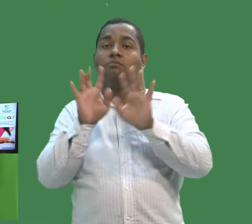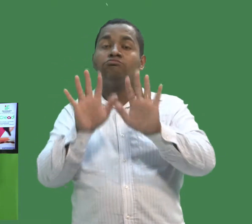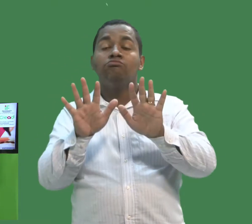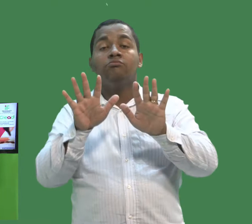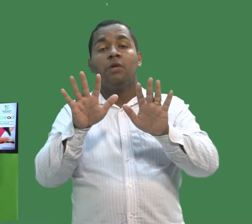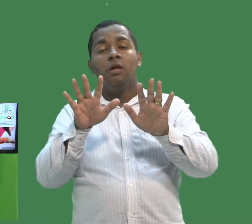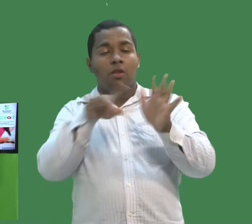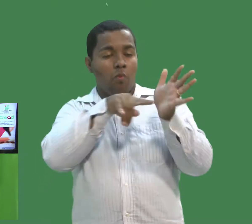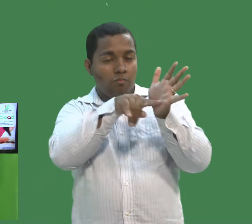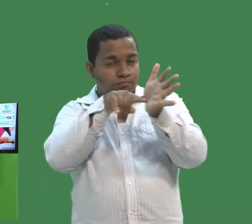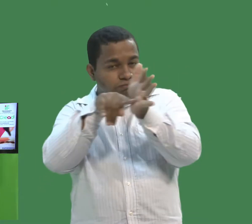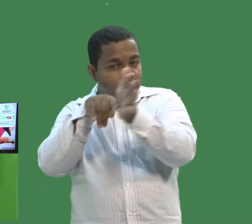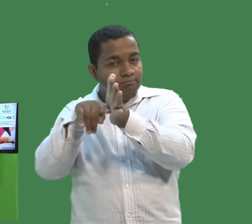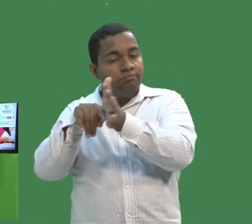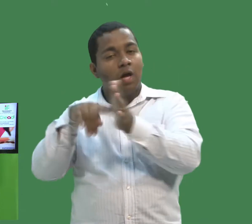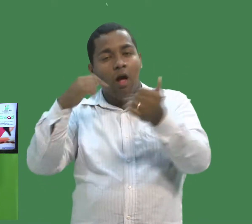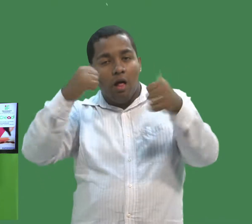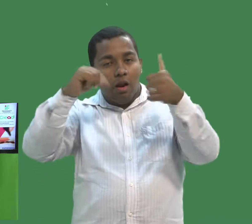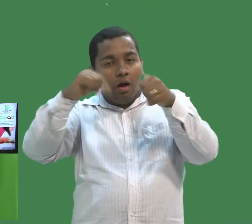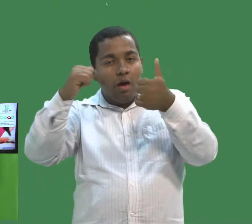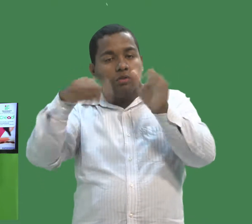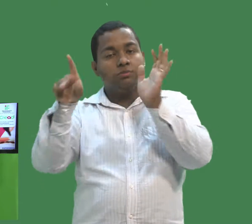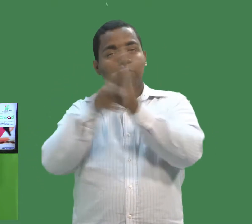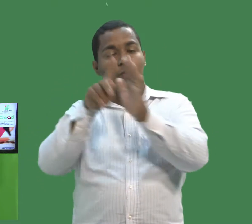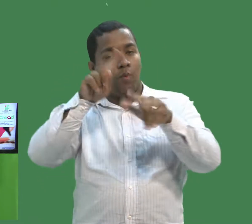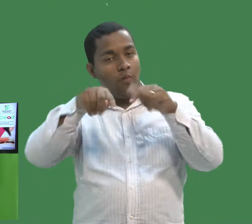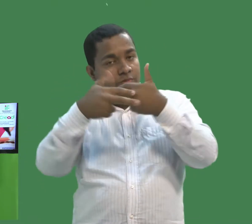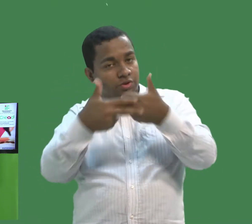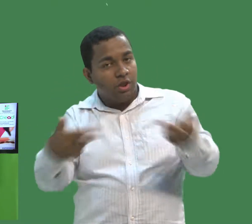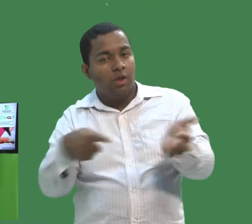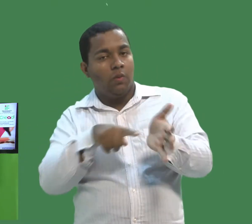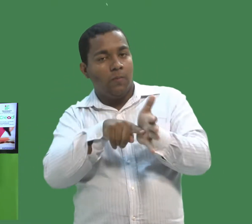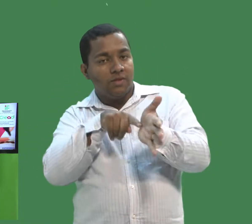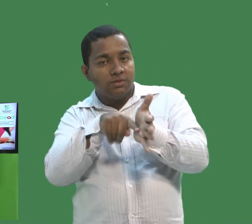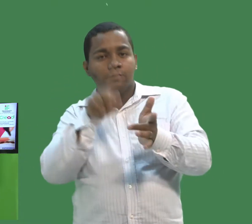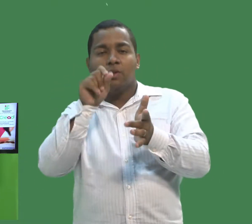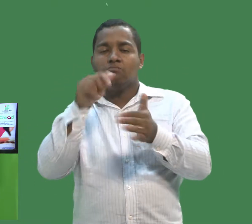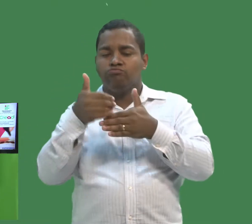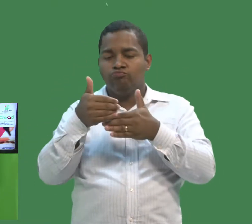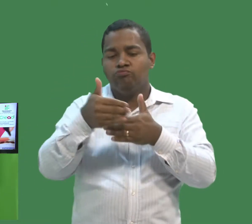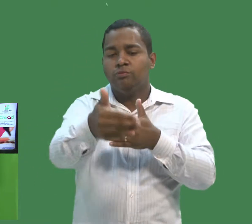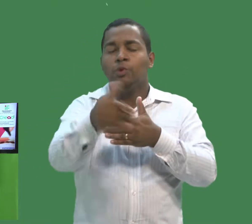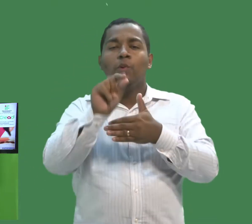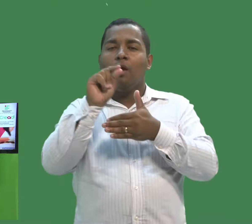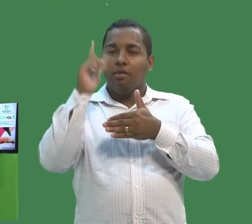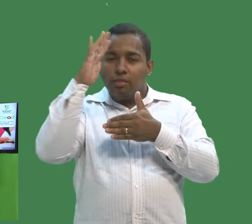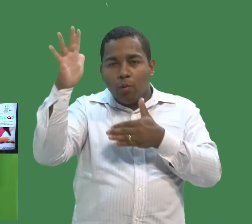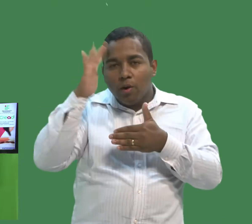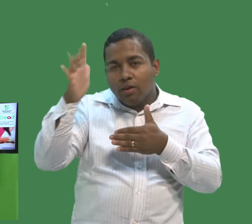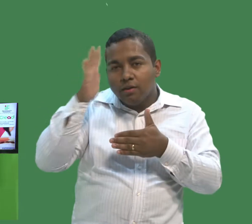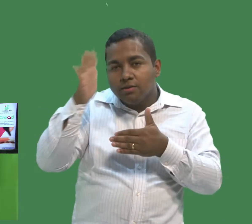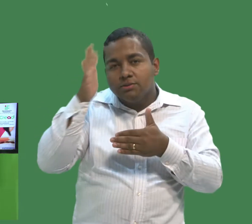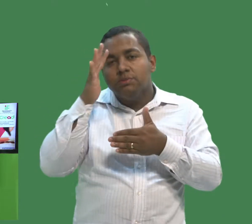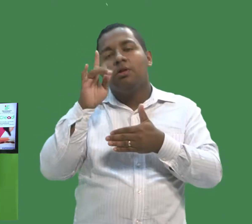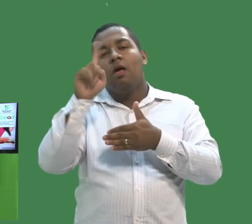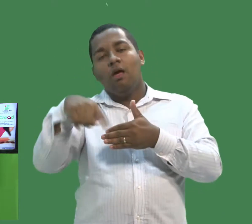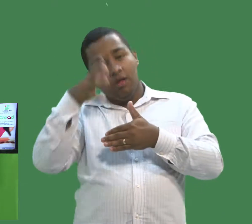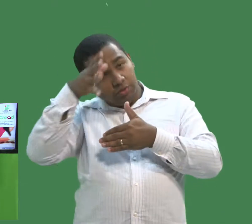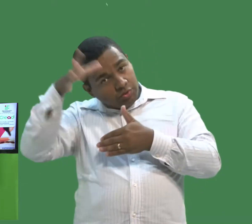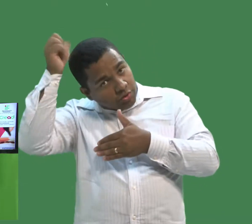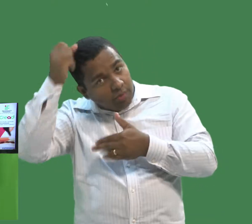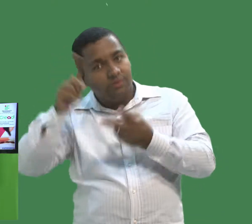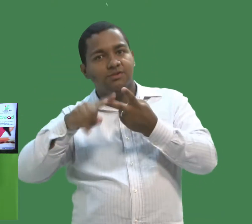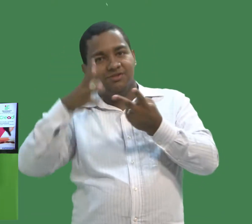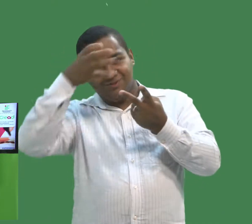de análise do seu objeto, a psicolinguística precisou ir além dos exemplos idealizados por teoristas como Chomsky